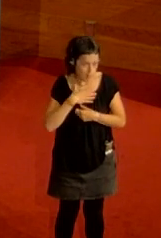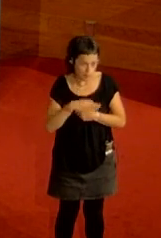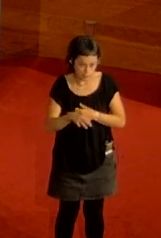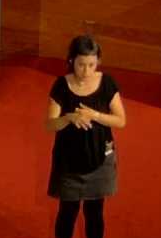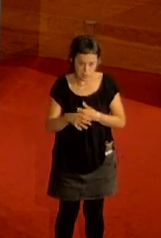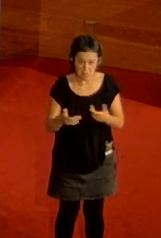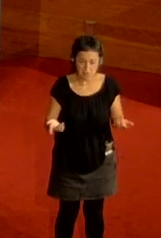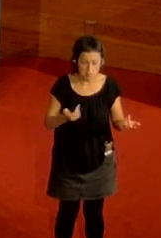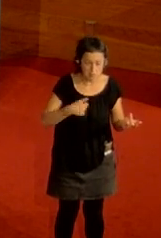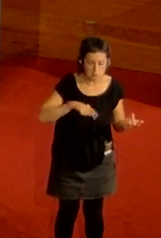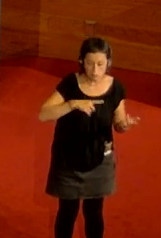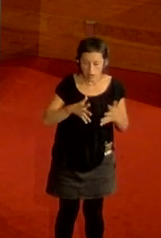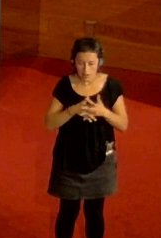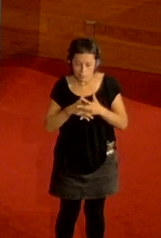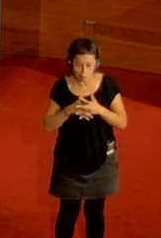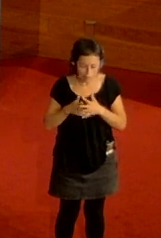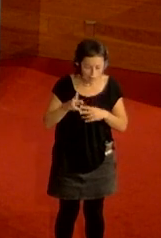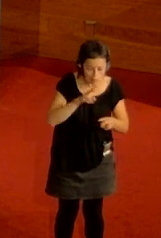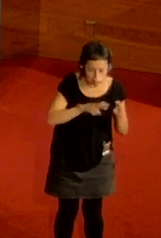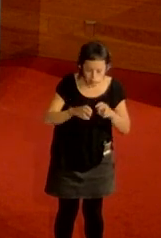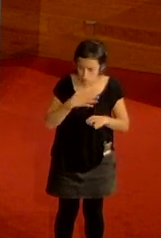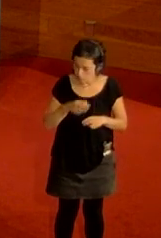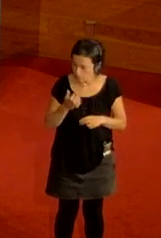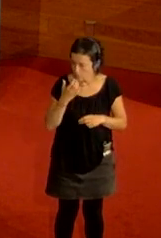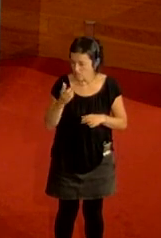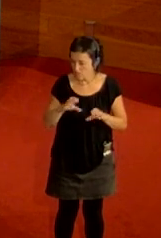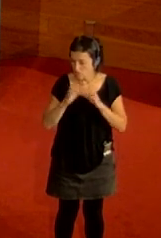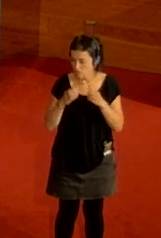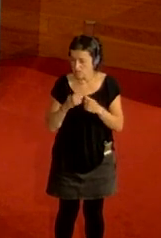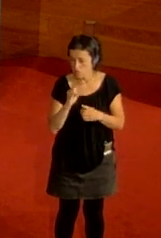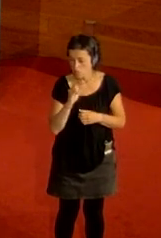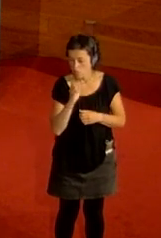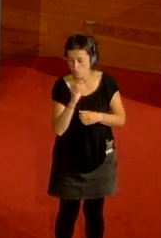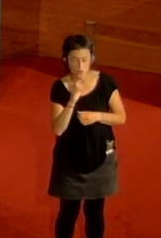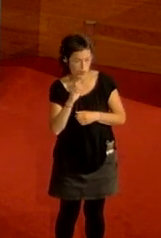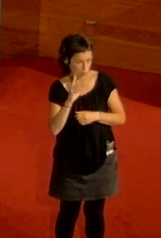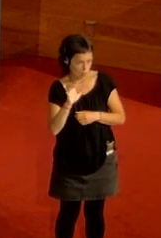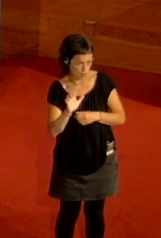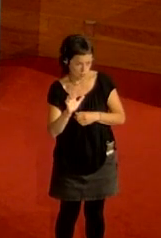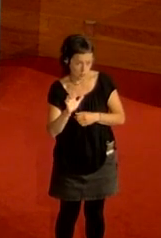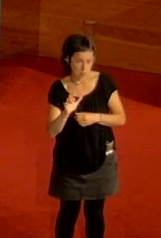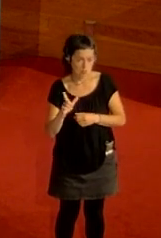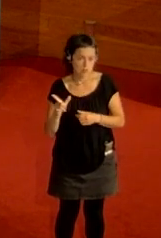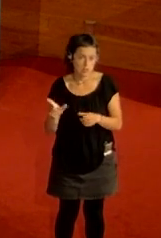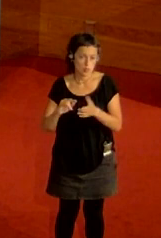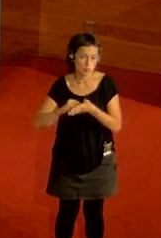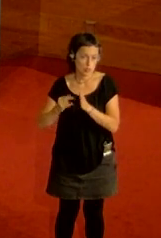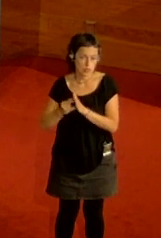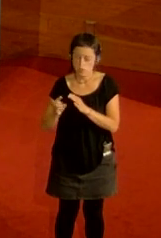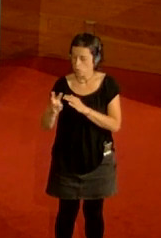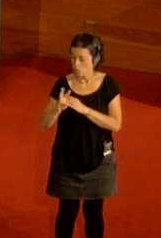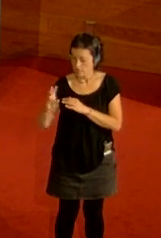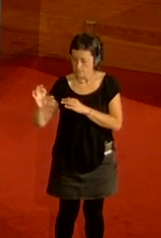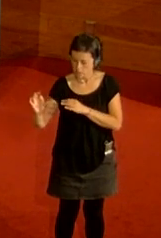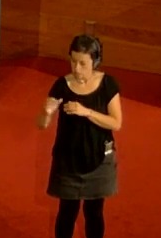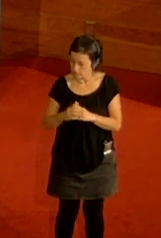navegar por esa estructura es el ejemplo del colectivo iod y de su proyecto web stalker Pero quizá